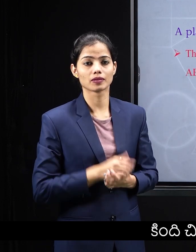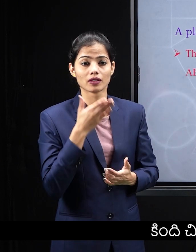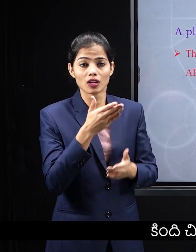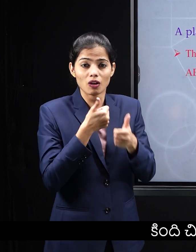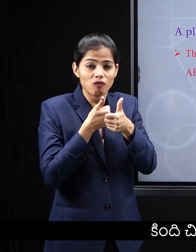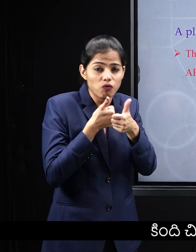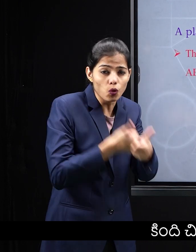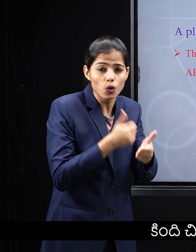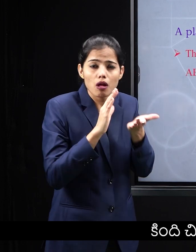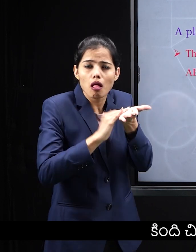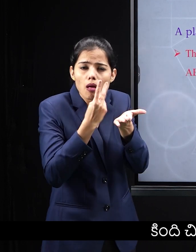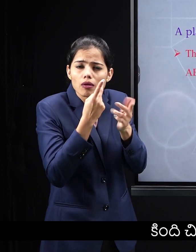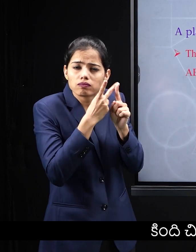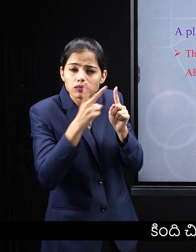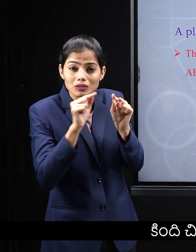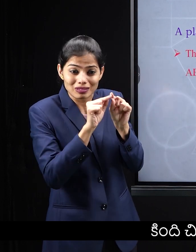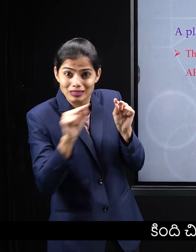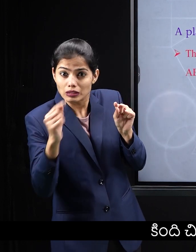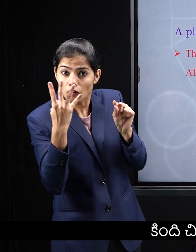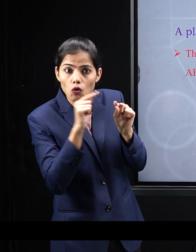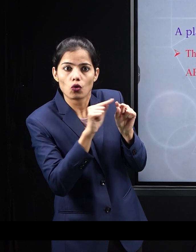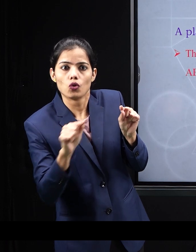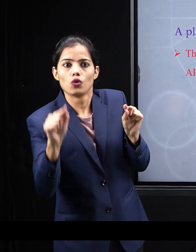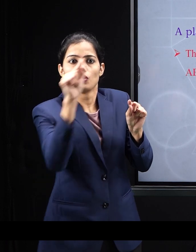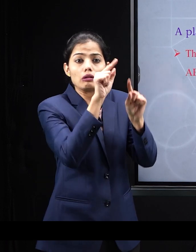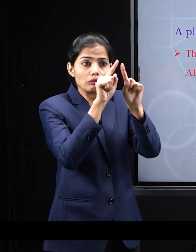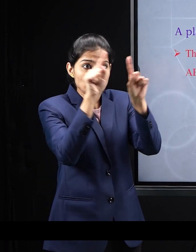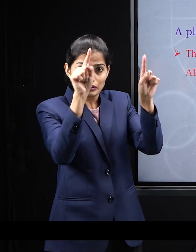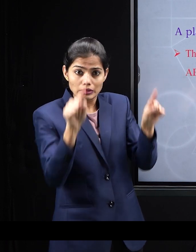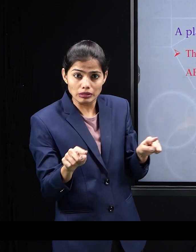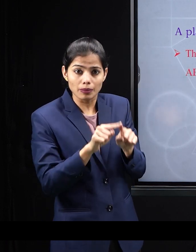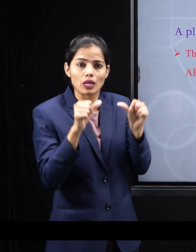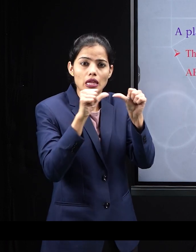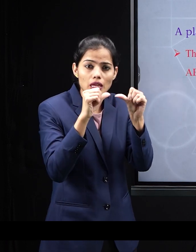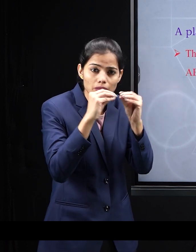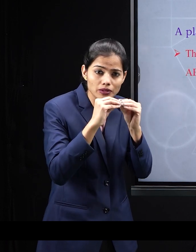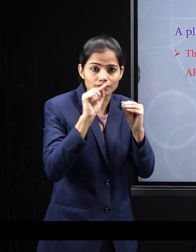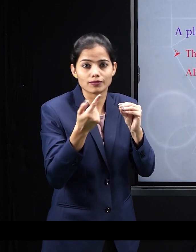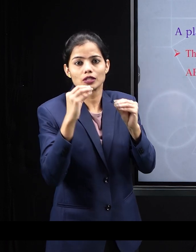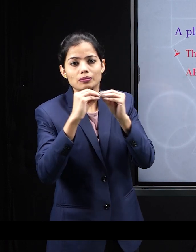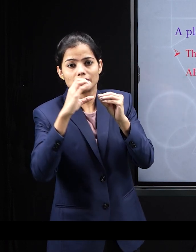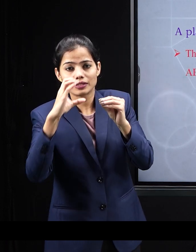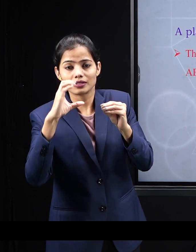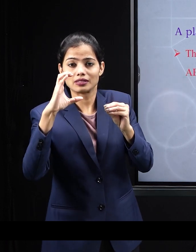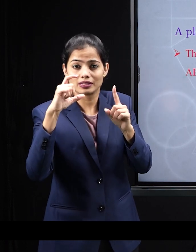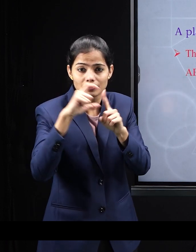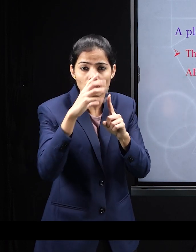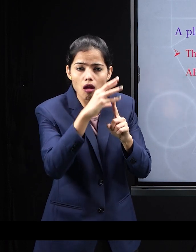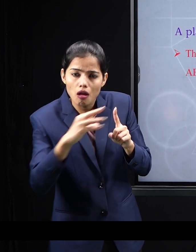క్రింద చిత్రంలో 4 పంక్తి విభాగాలు ఏబి, బిసి, సిడి మరియు